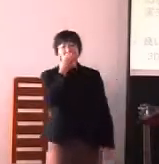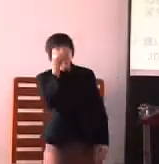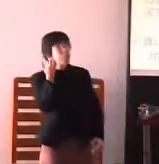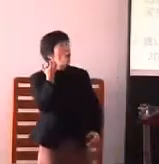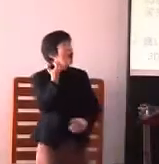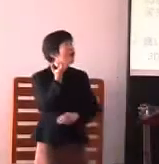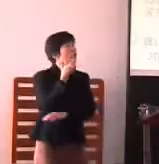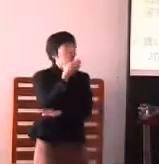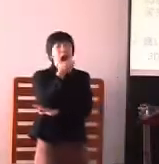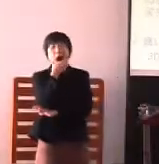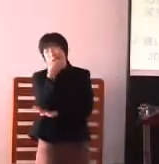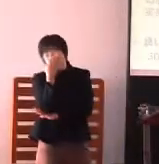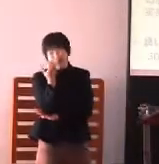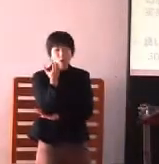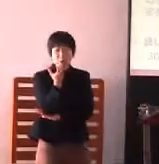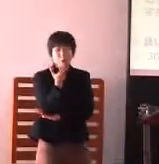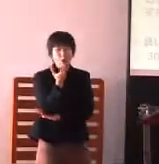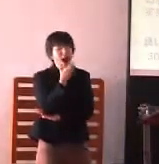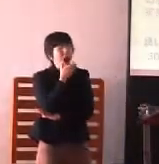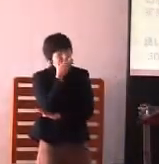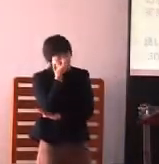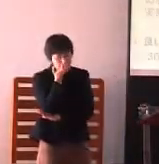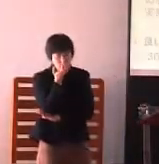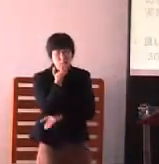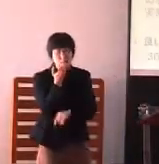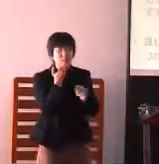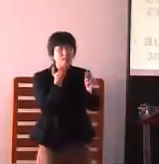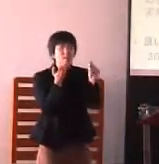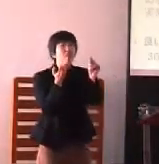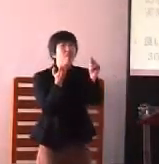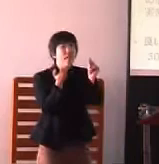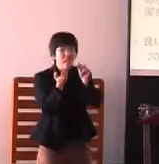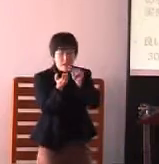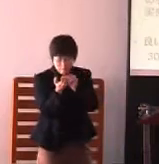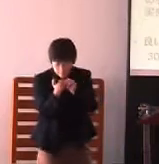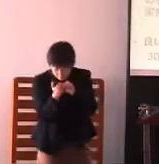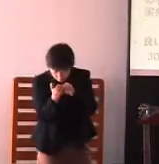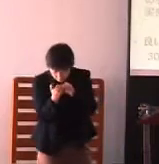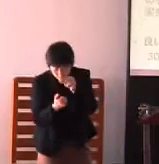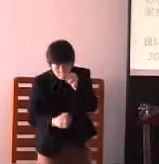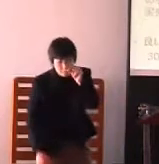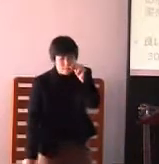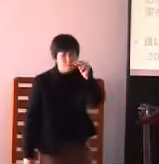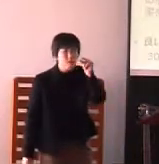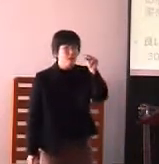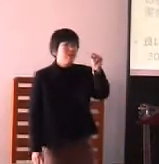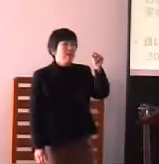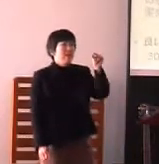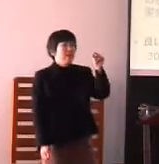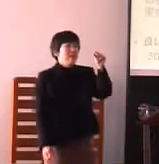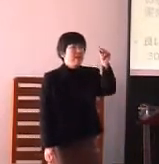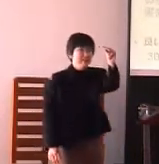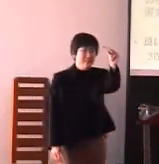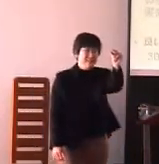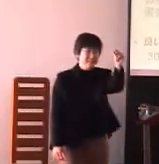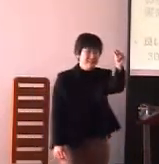はい。あ、リンゴの種があった。あ、で、ここ見て、あ、もっと食べた。もう少なくな